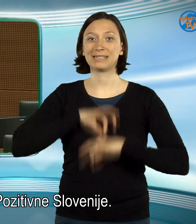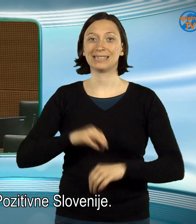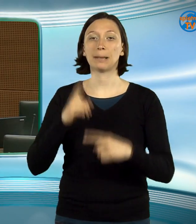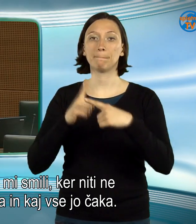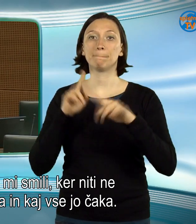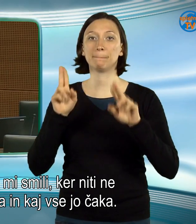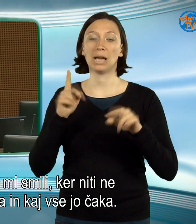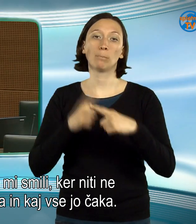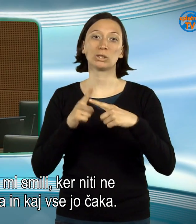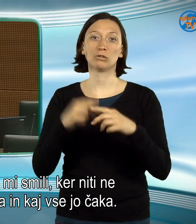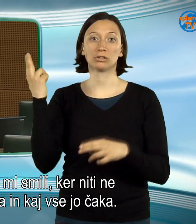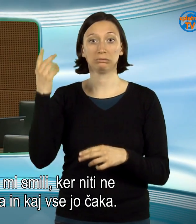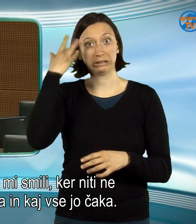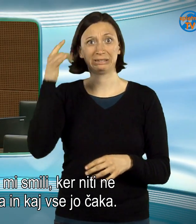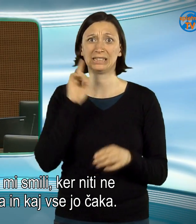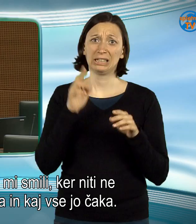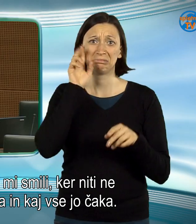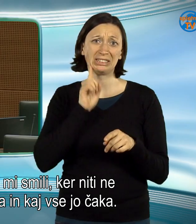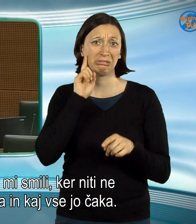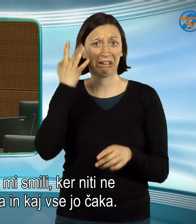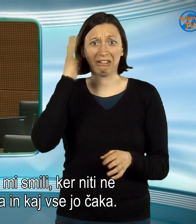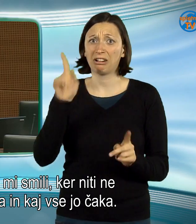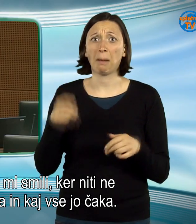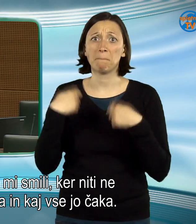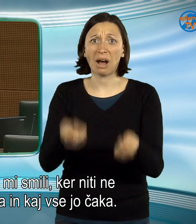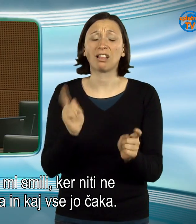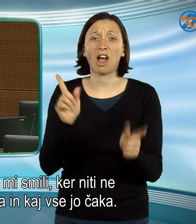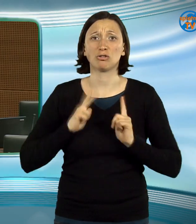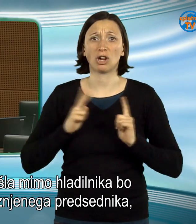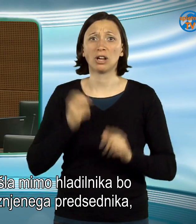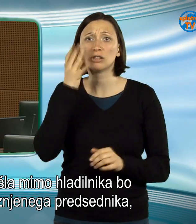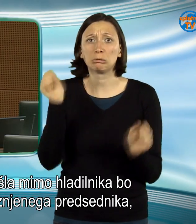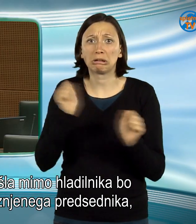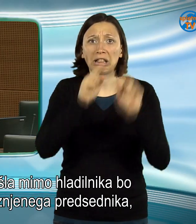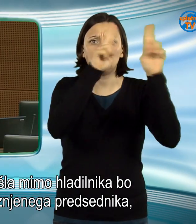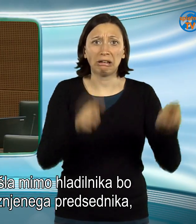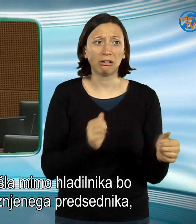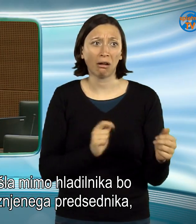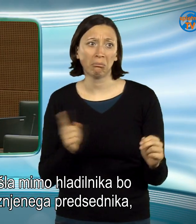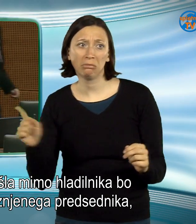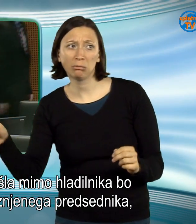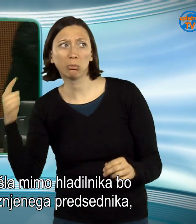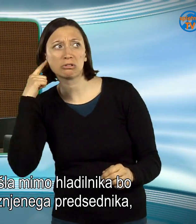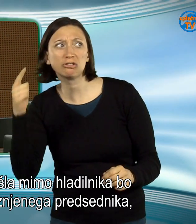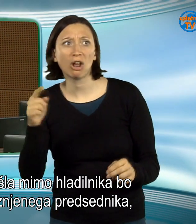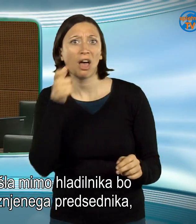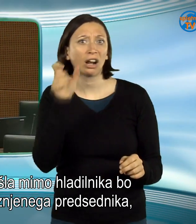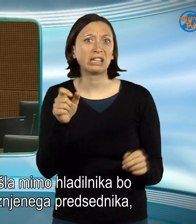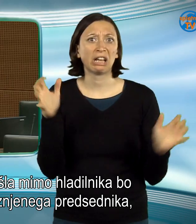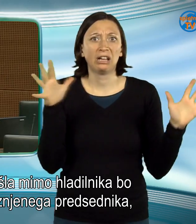se mi smili, ker niti verjetno ne ve, kam je padla in kaj se jo čaka. Vsakokrat, ko bo šla mimo kakega hladilnika, bo slišala glas zamrznjenega